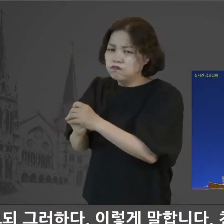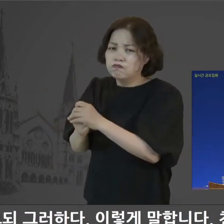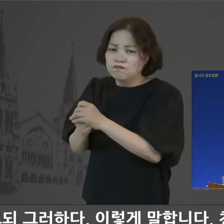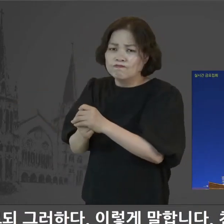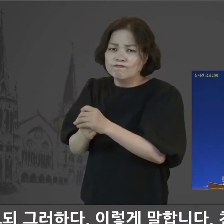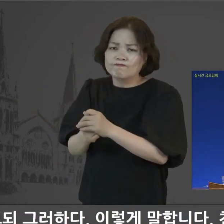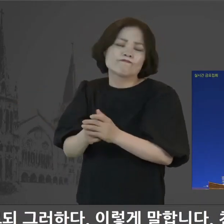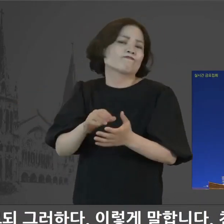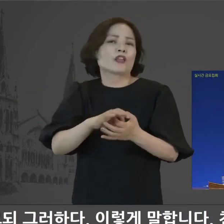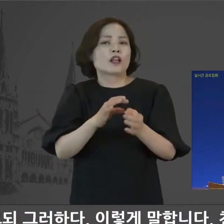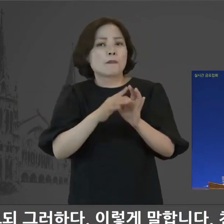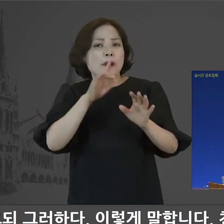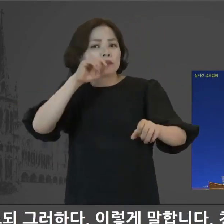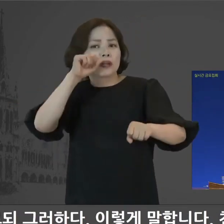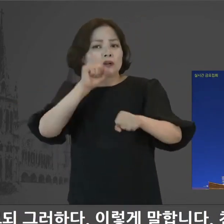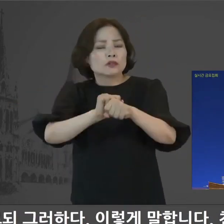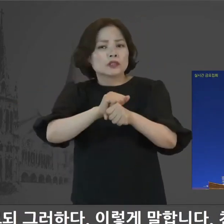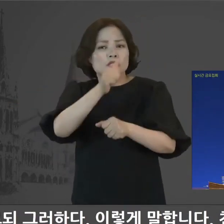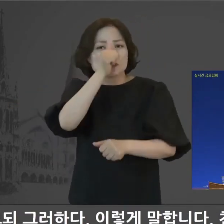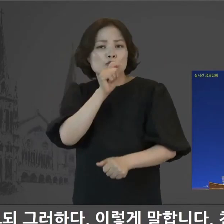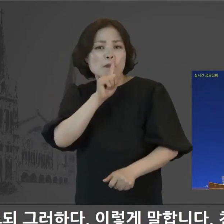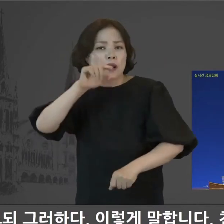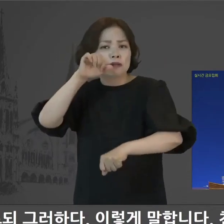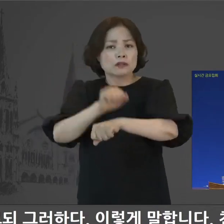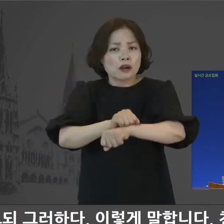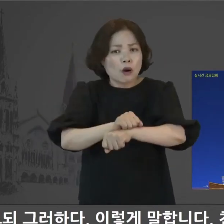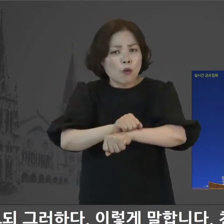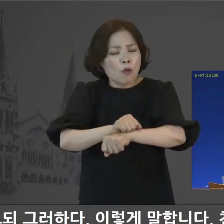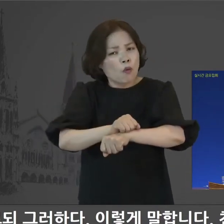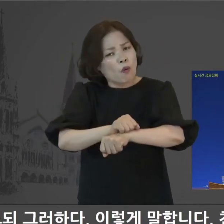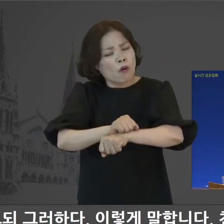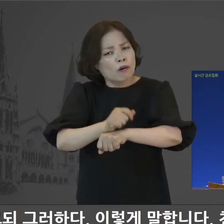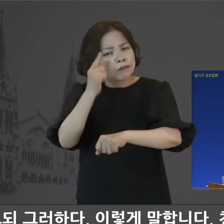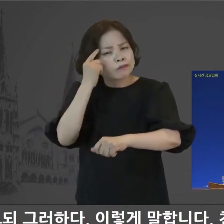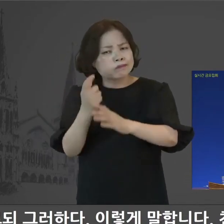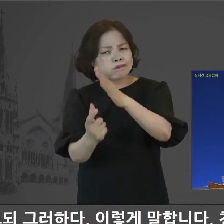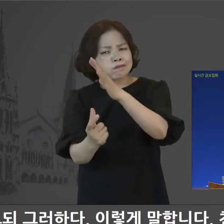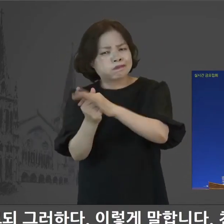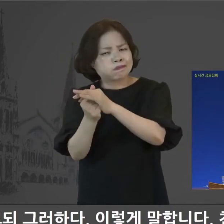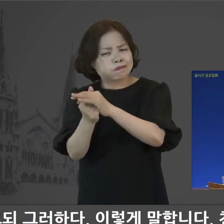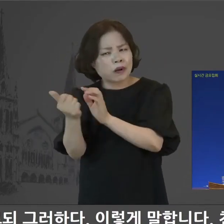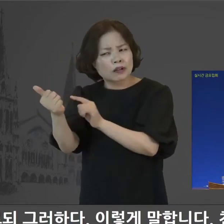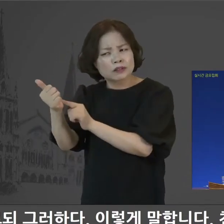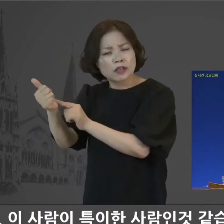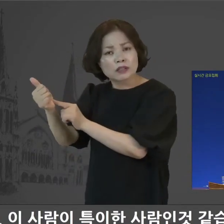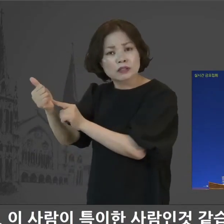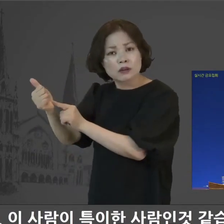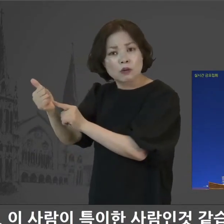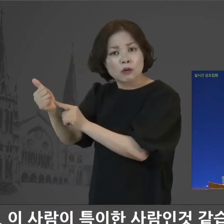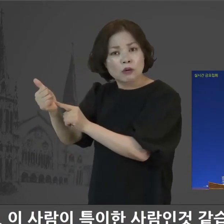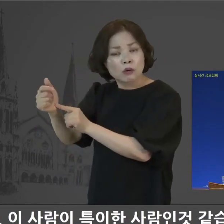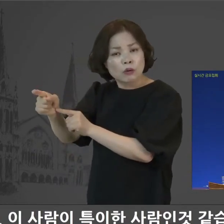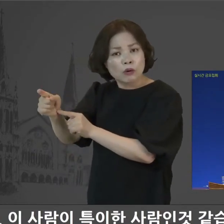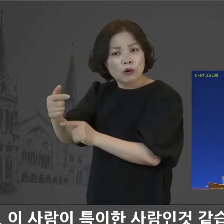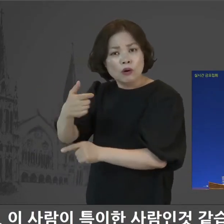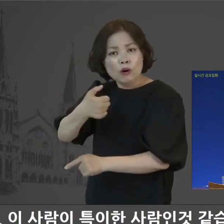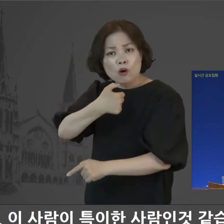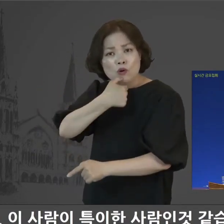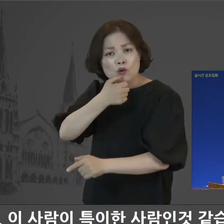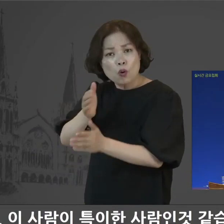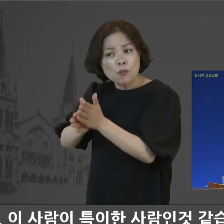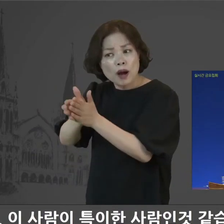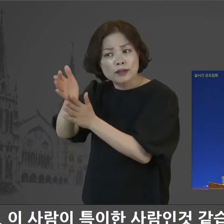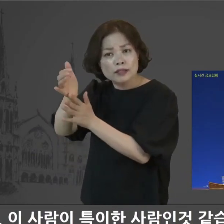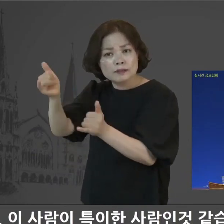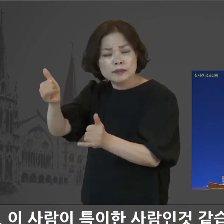없어요. 헬라 말도 잘하고 히브리 말도 잘하고 굉장히 특이한 인물이면 틀림이 없는데 거기다 로마